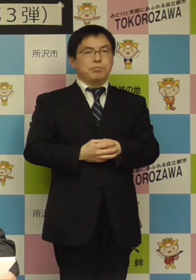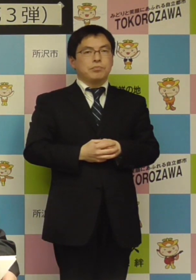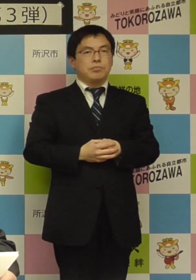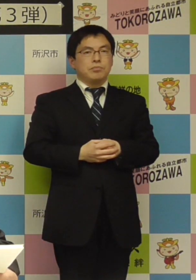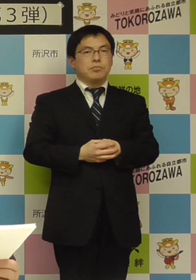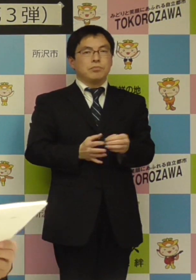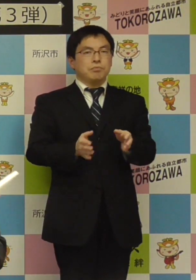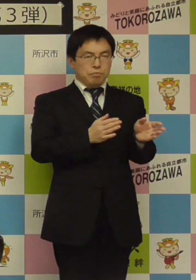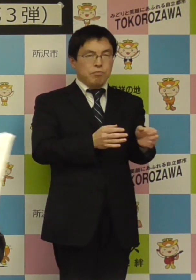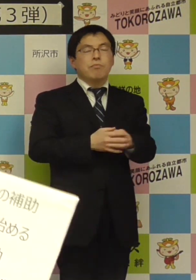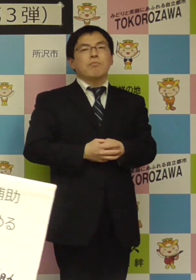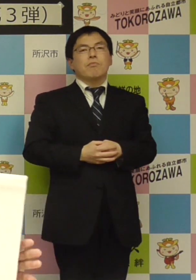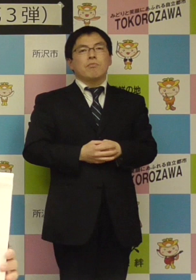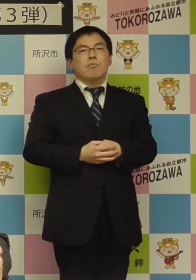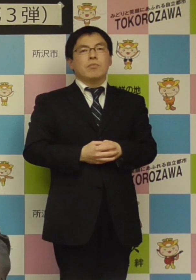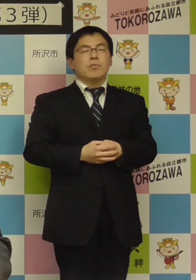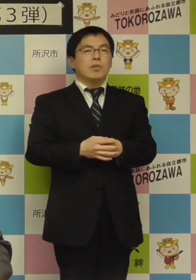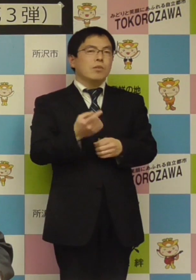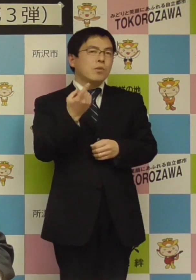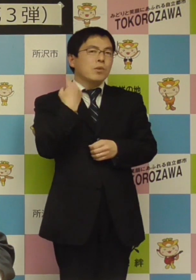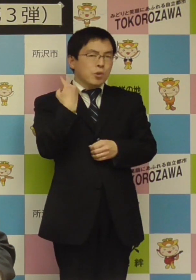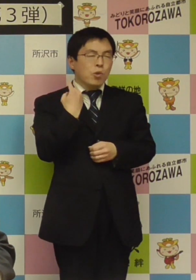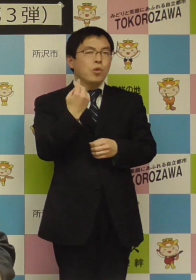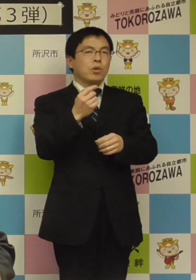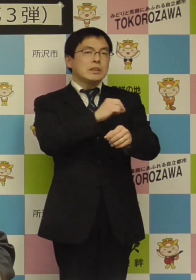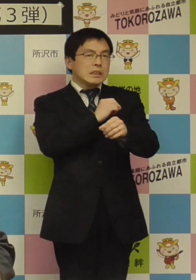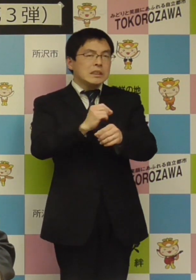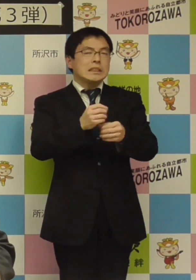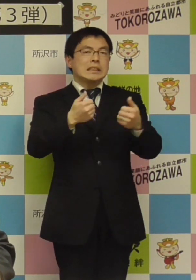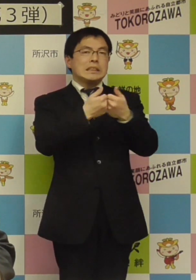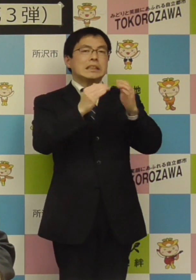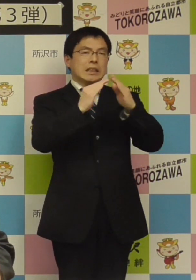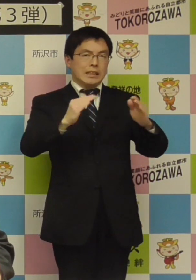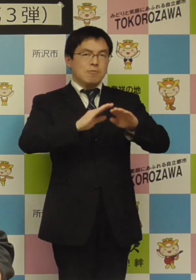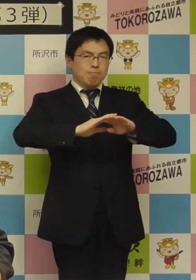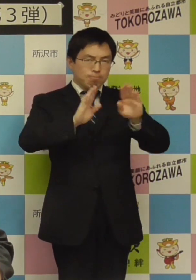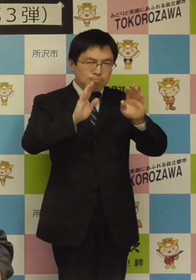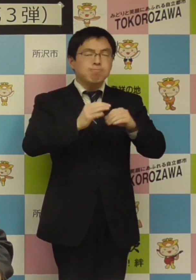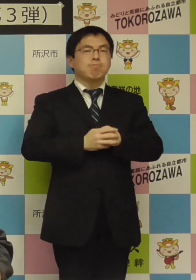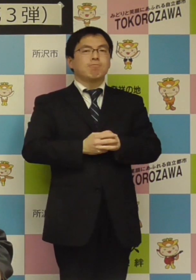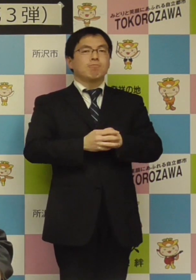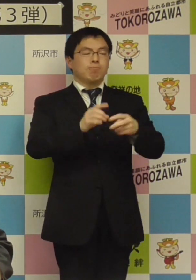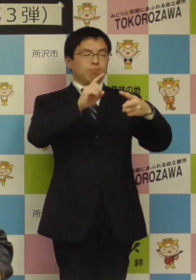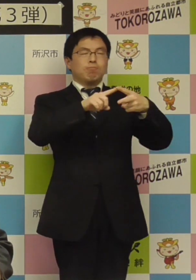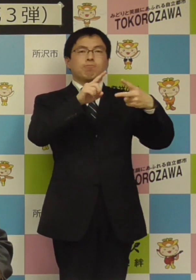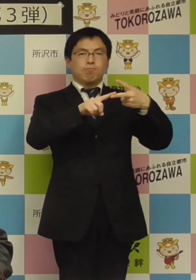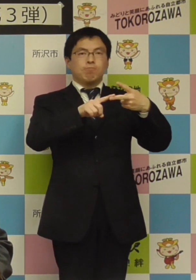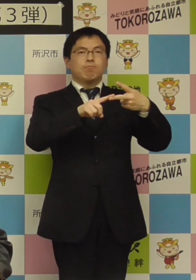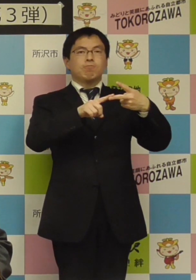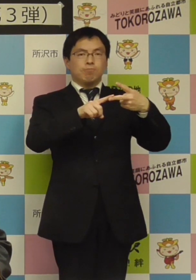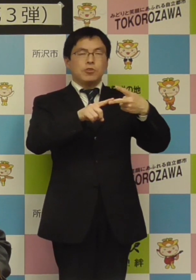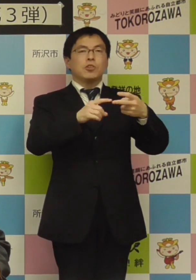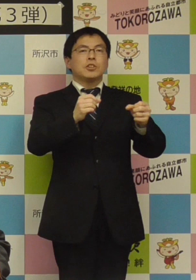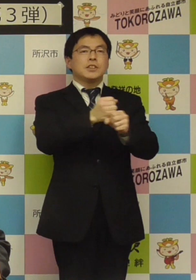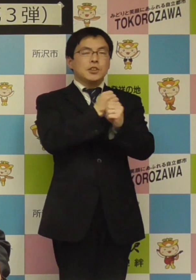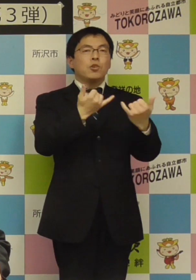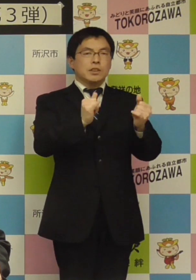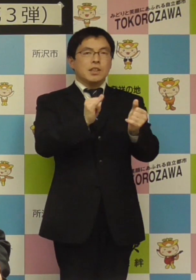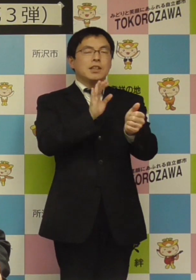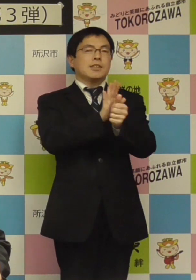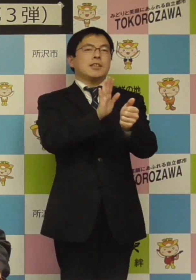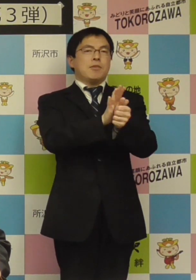続きまして、昨日臨時議会が行われ、2つの事業者支